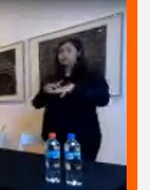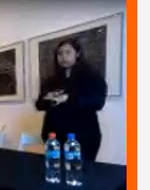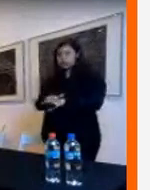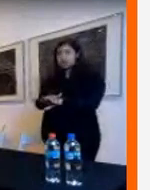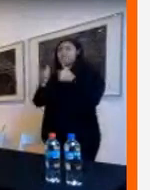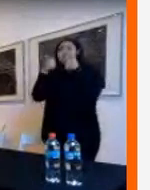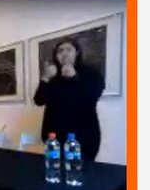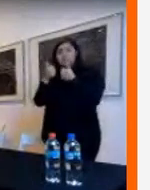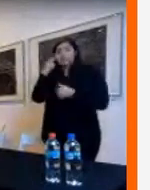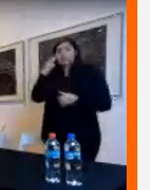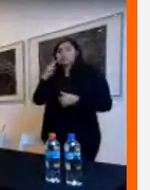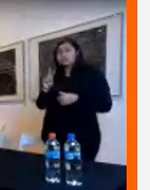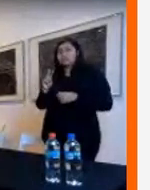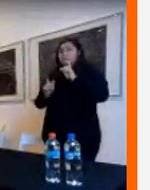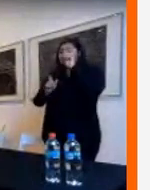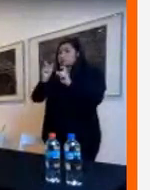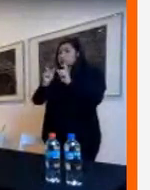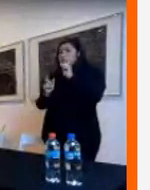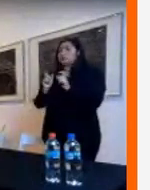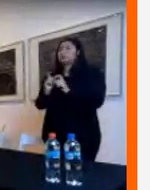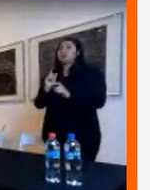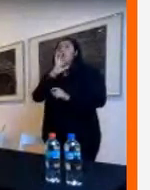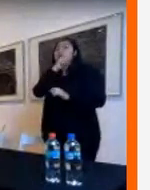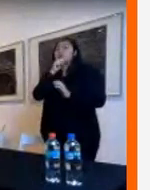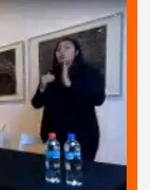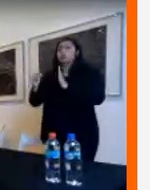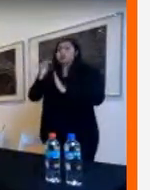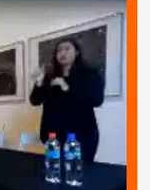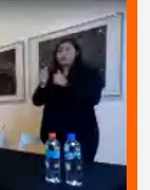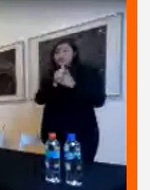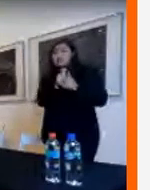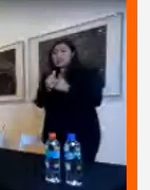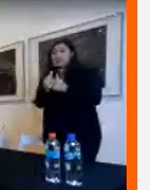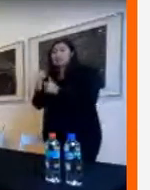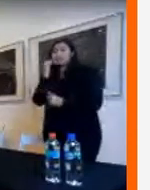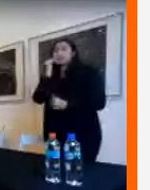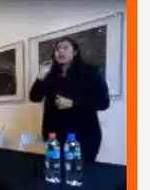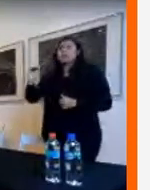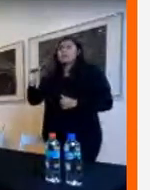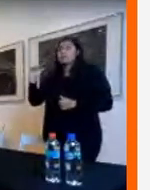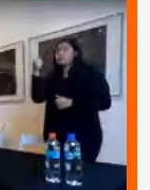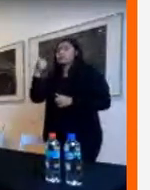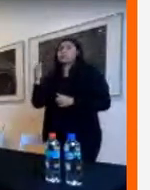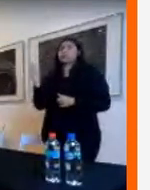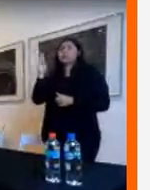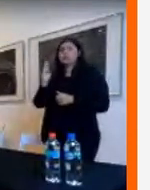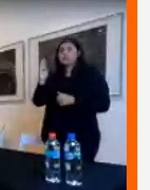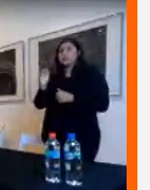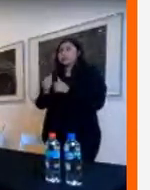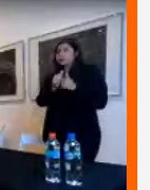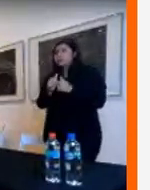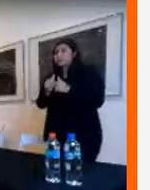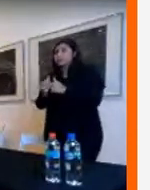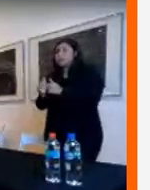personas mayores realizar recorridos a niños de sexto básico, o incluso trabajar en conjunto, hacer recorridos en conjunto con